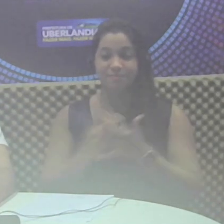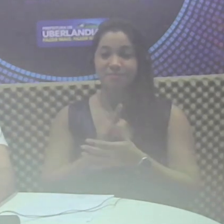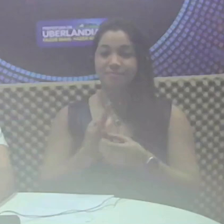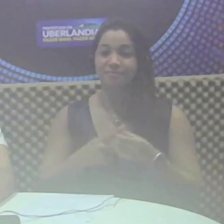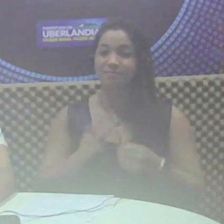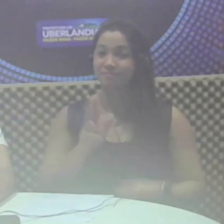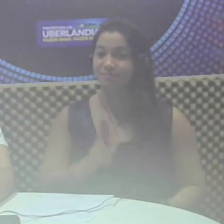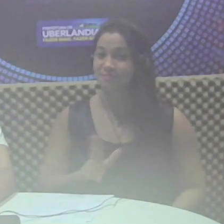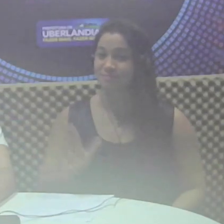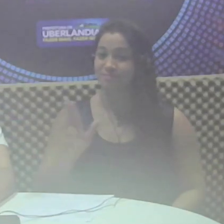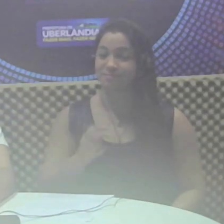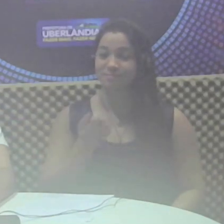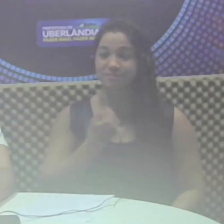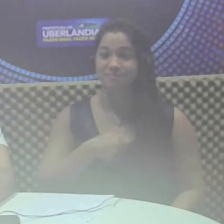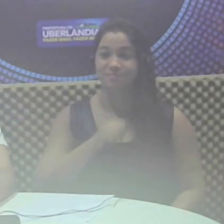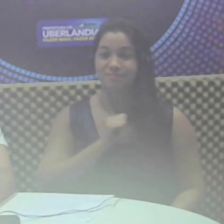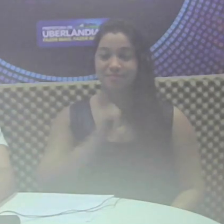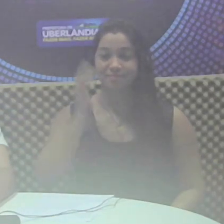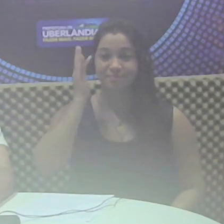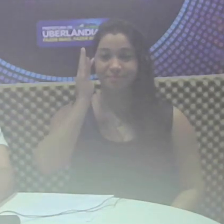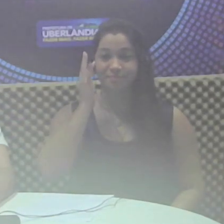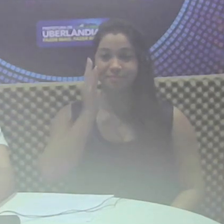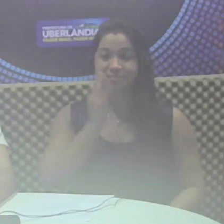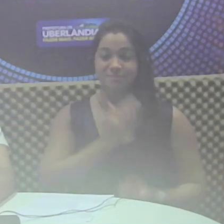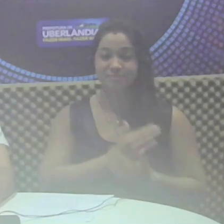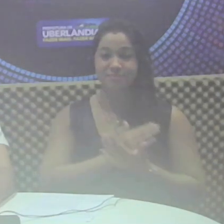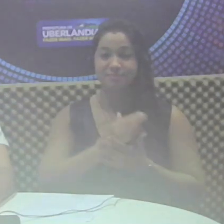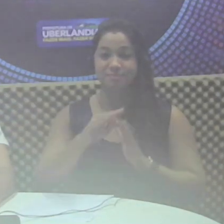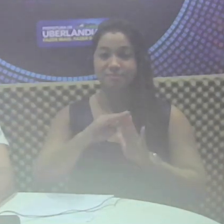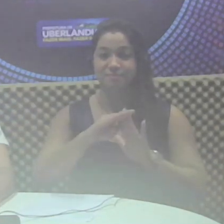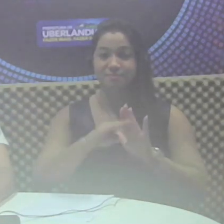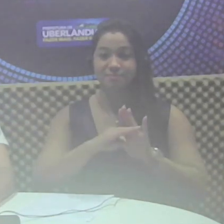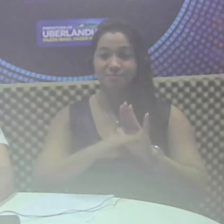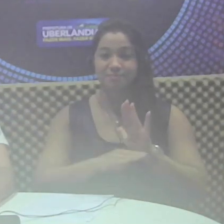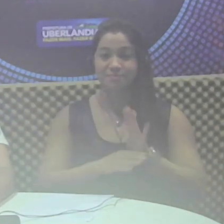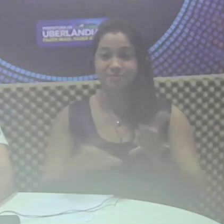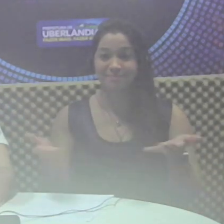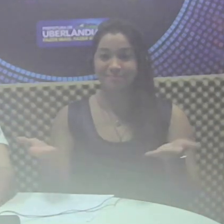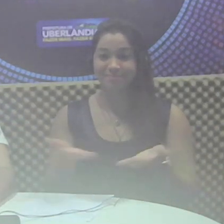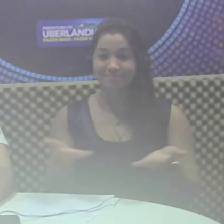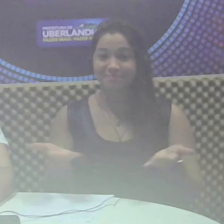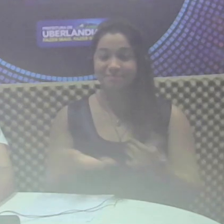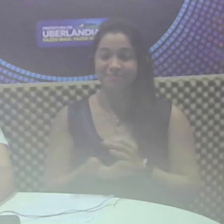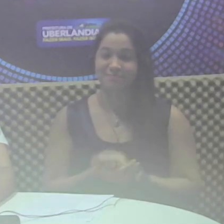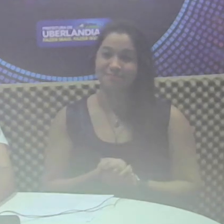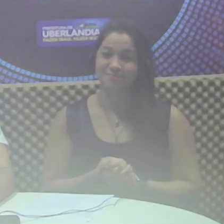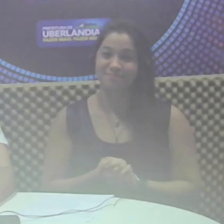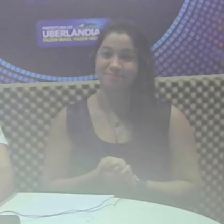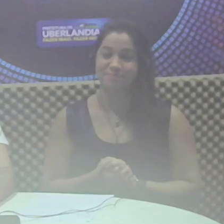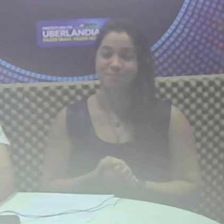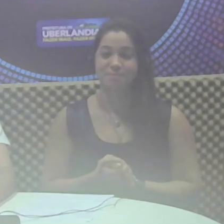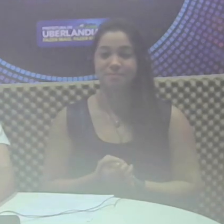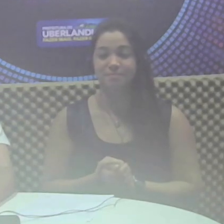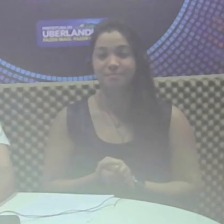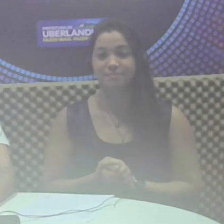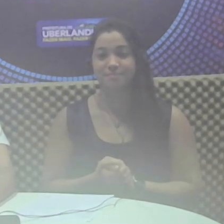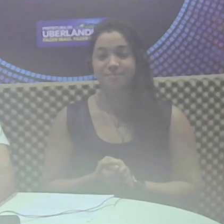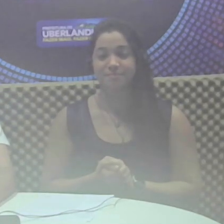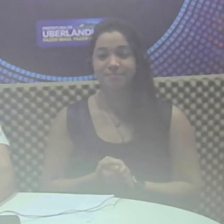fato acontece em Uberlândia. Eu sou o Fernando Cássio e começamos com os destaques da edição de hoje.